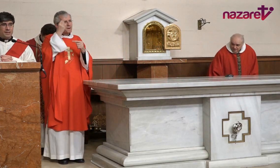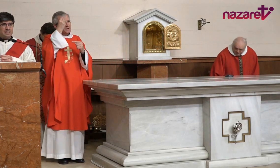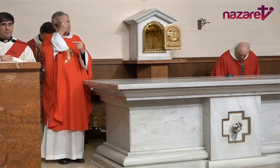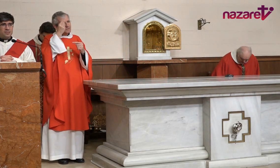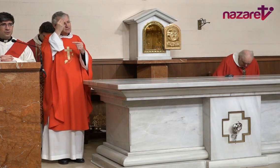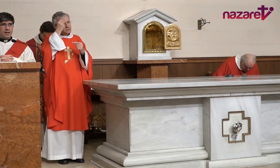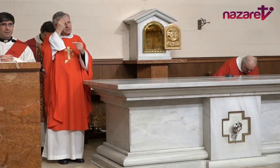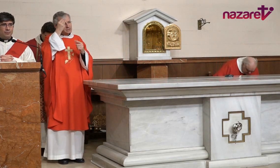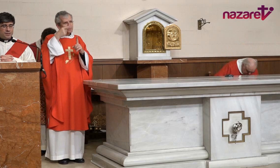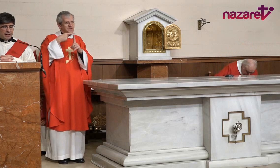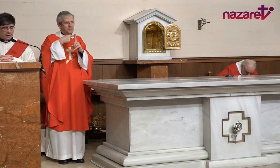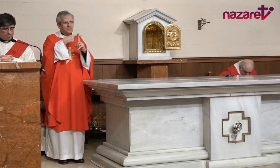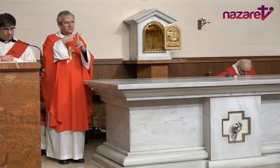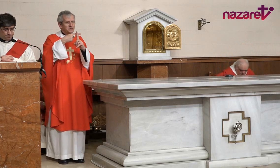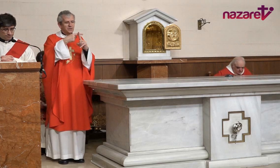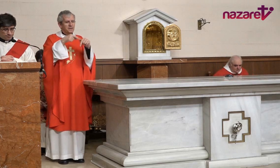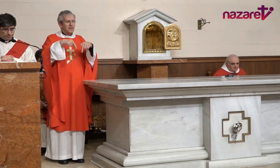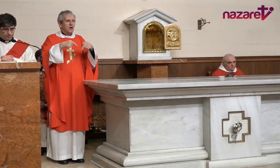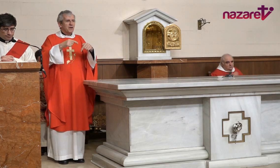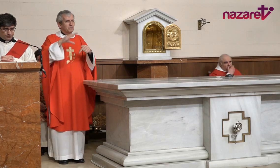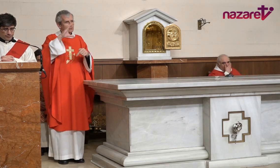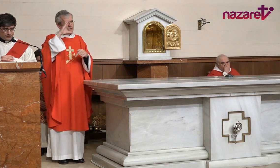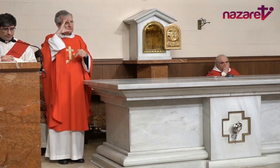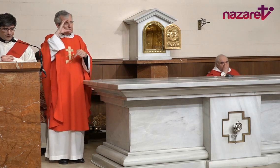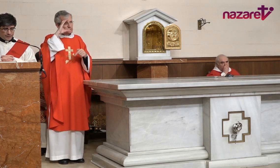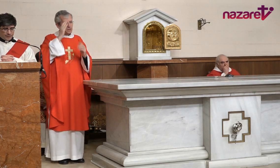reflexionar sobre esta pasión que acabamos de leer.